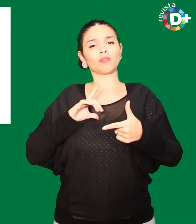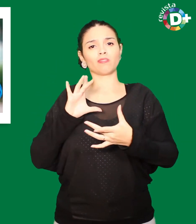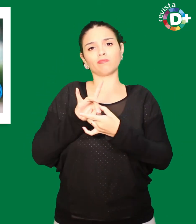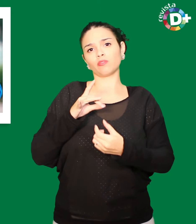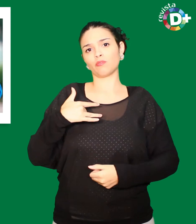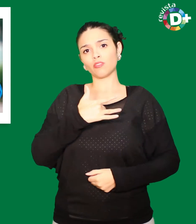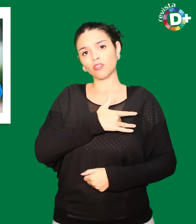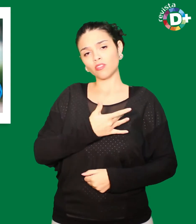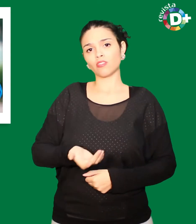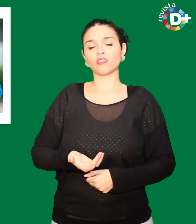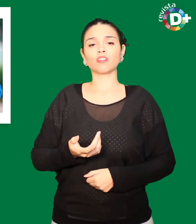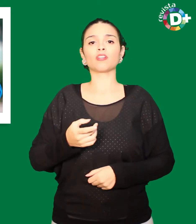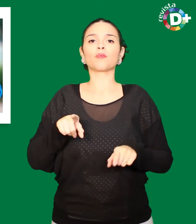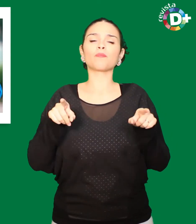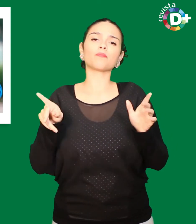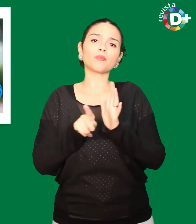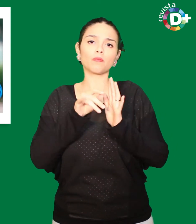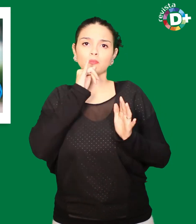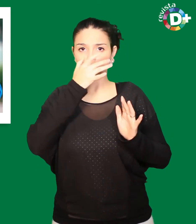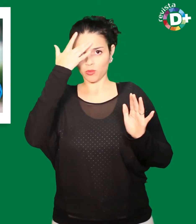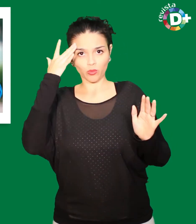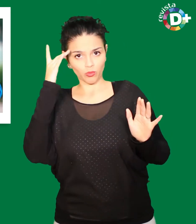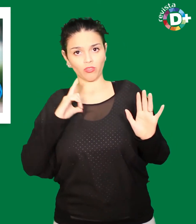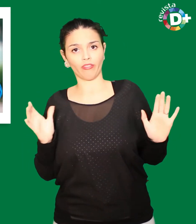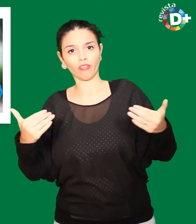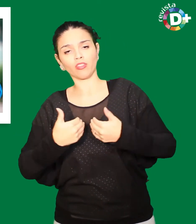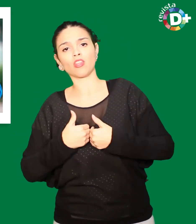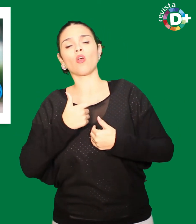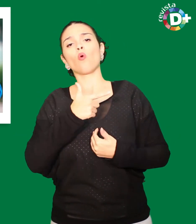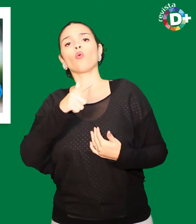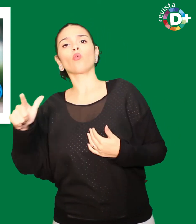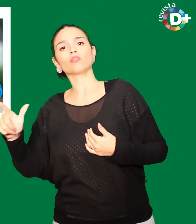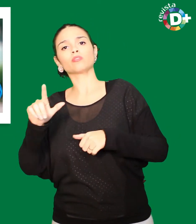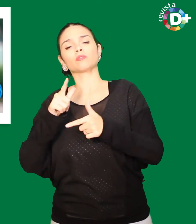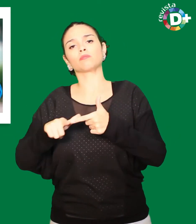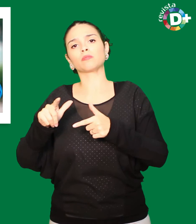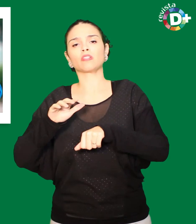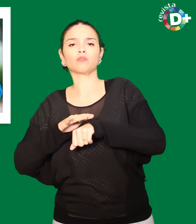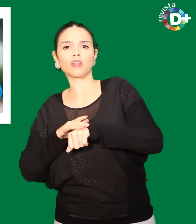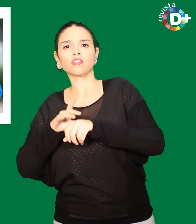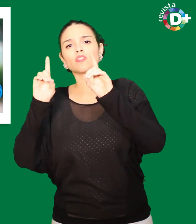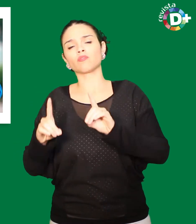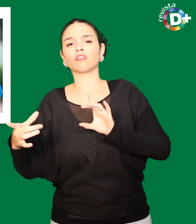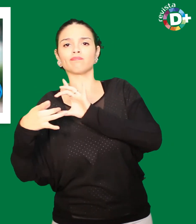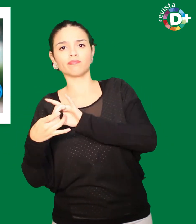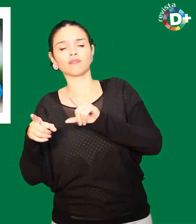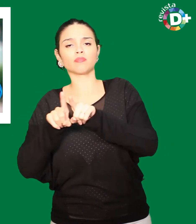saúde, comorbidades presentes, diagnóstico diferencial e psiquiatria no acompanhamento